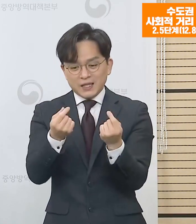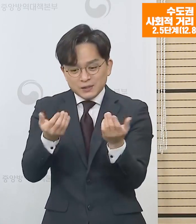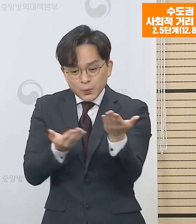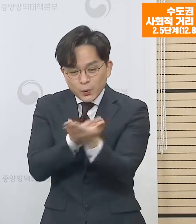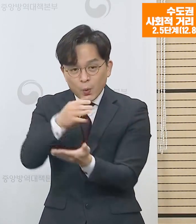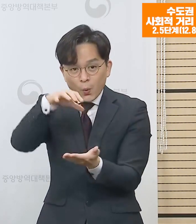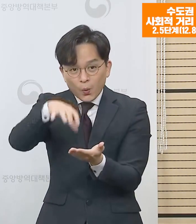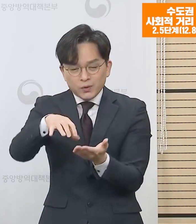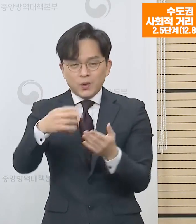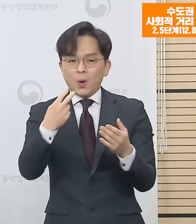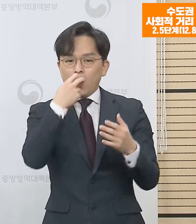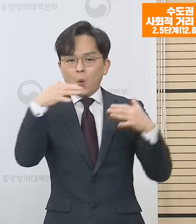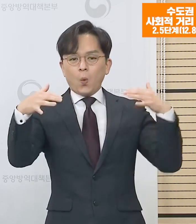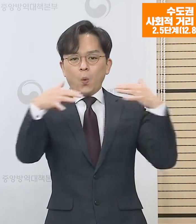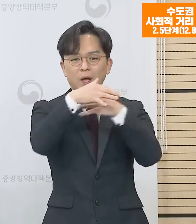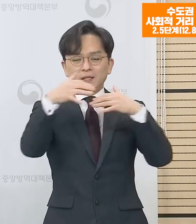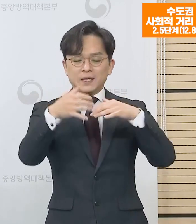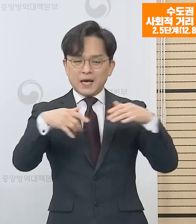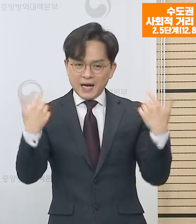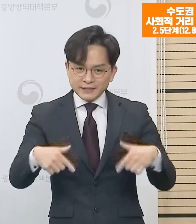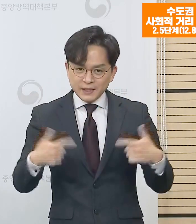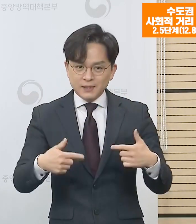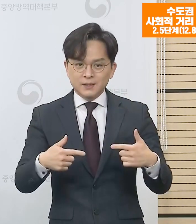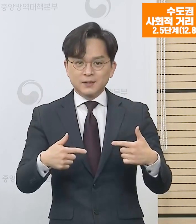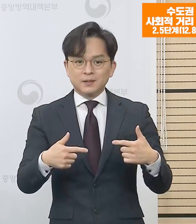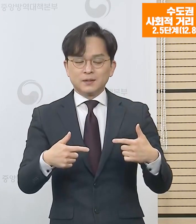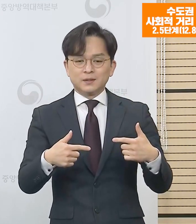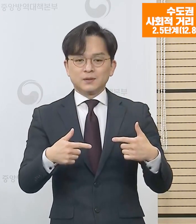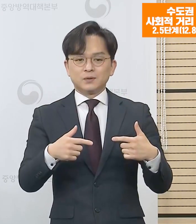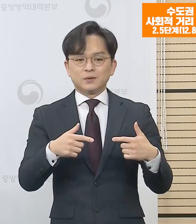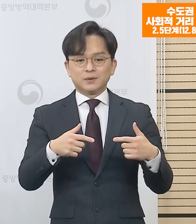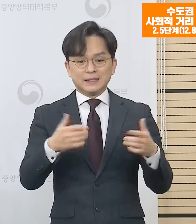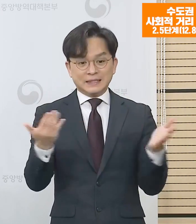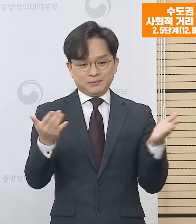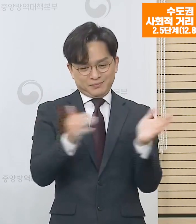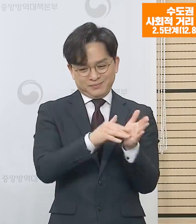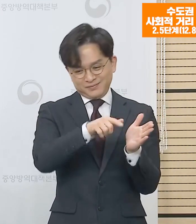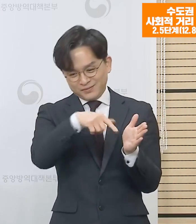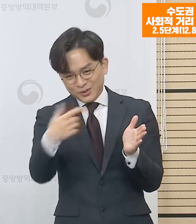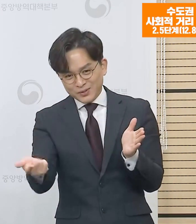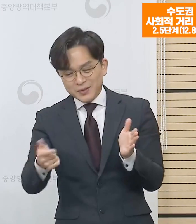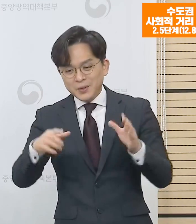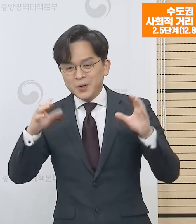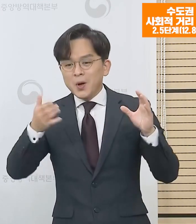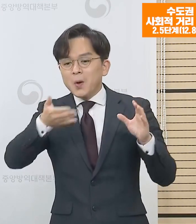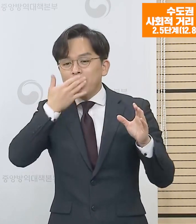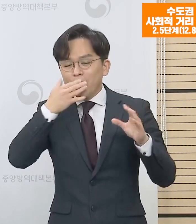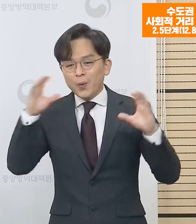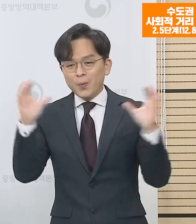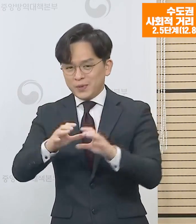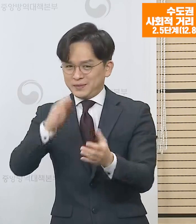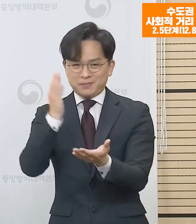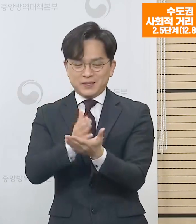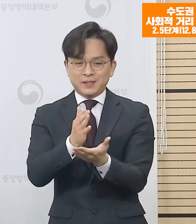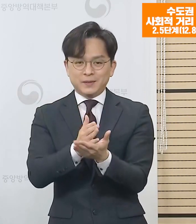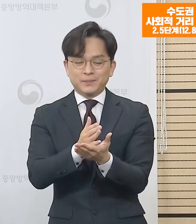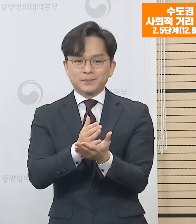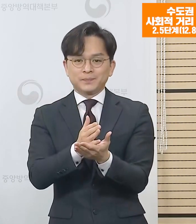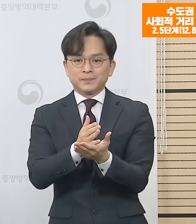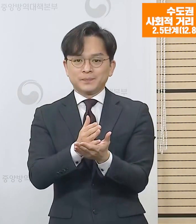해주시길 바랍니다. 회식이나 소모임 같은 모임은 자제해 주시고 발열 등 증상도